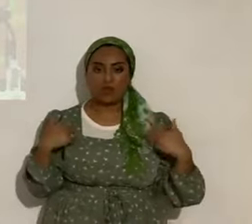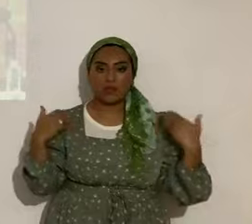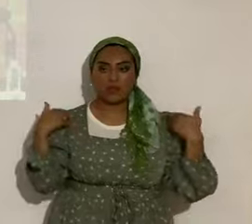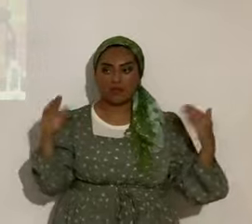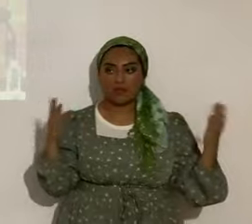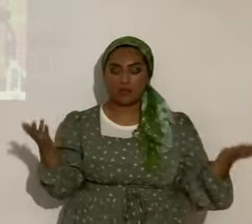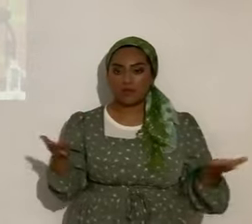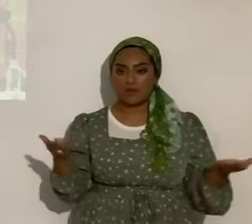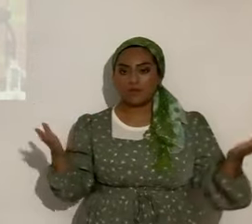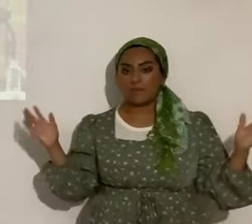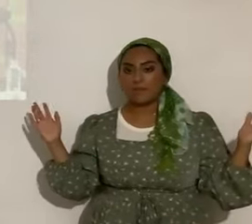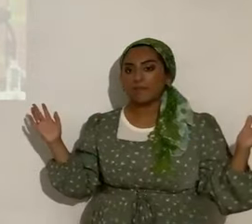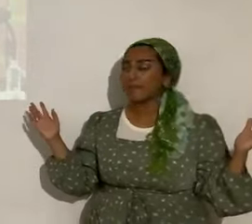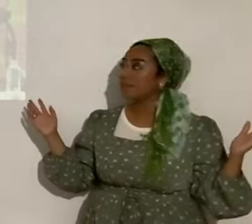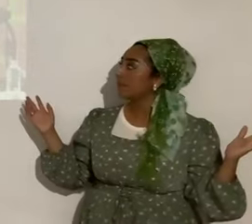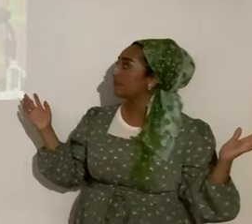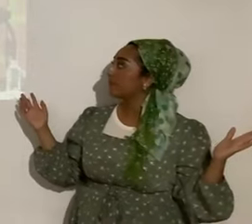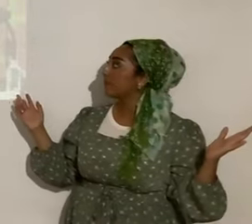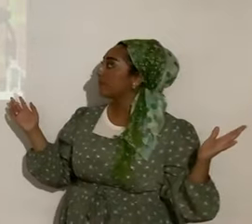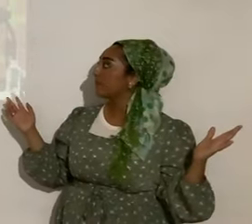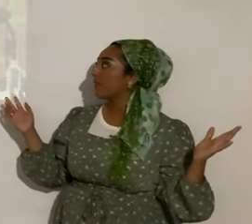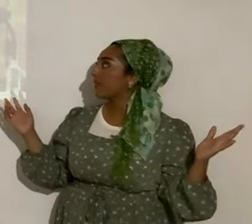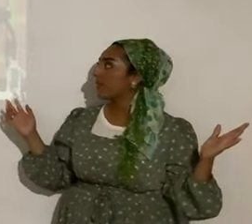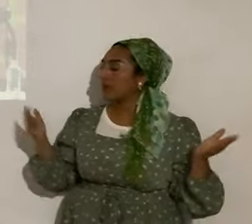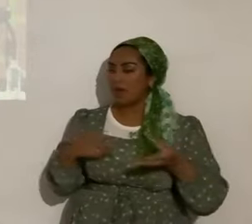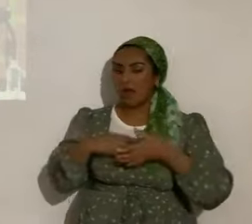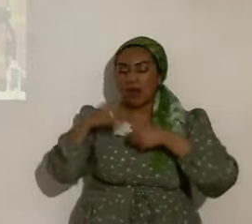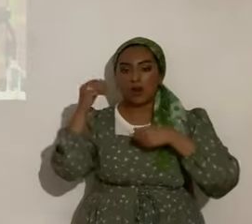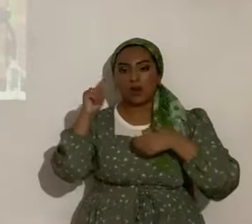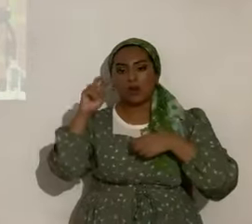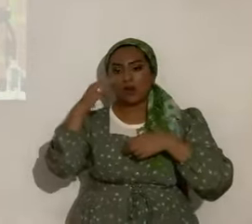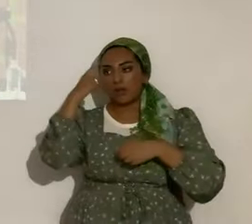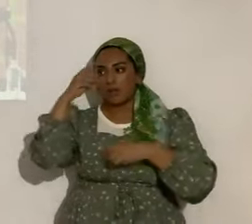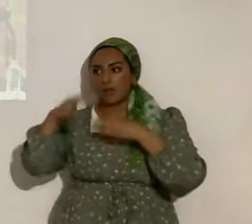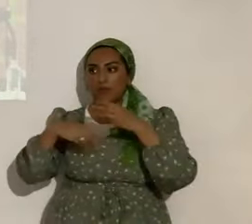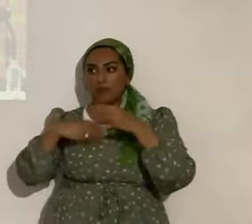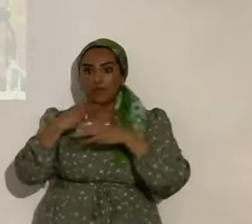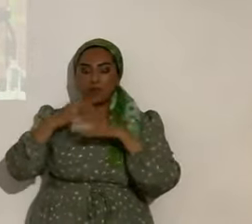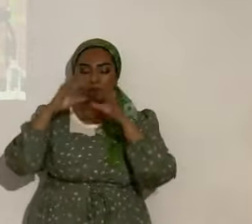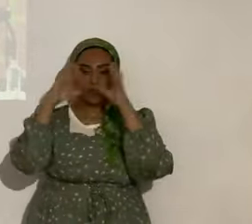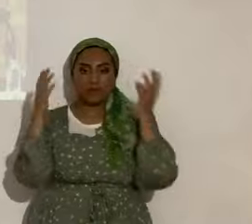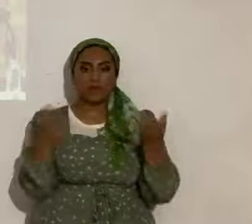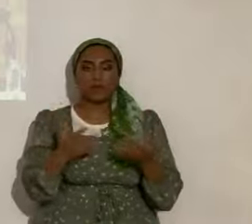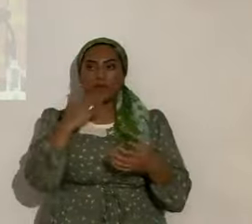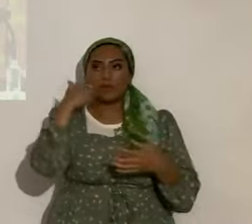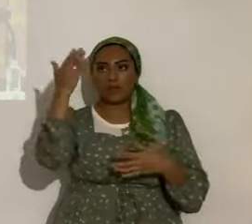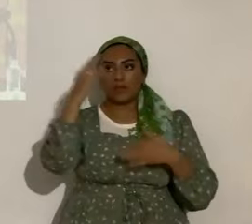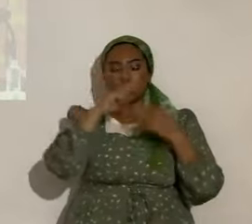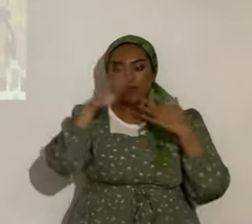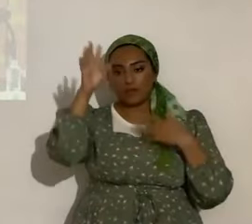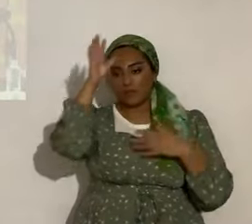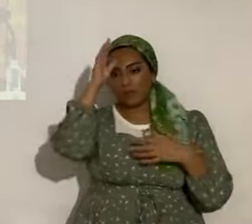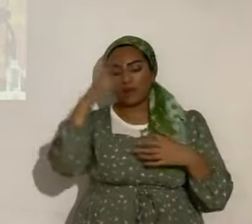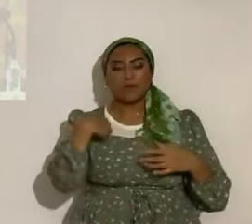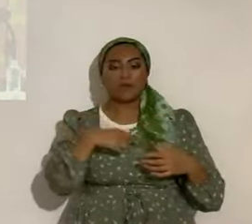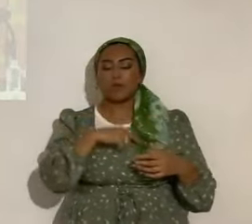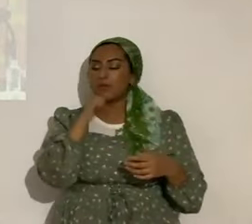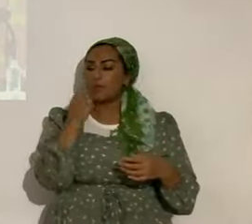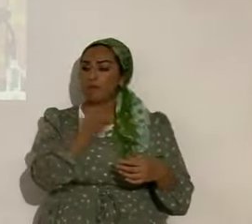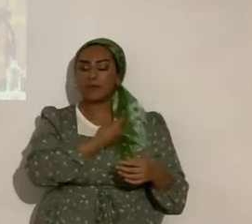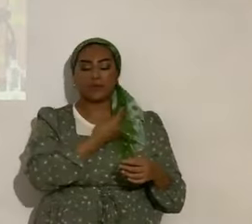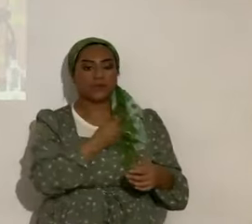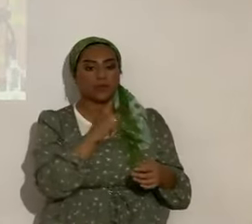aquí. Porque está saliendo la bendita Torah para el mundo. La gloria es para el Eterno. No somos los únicos ni los mejores, y lo